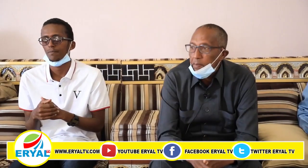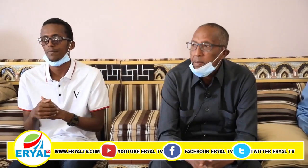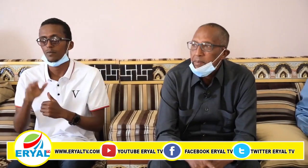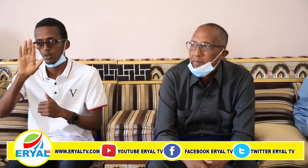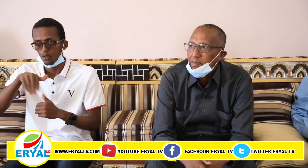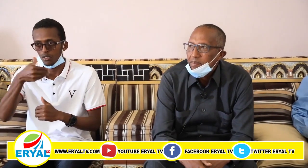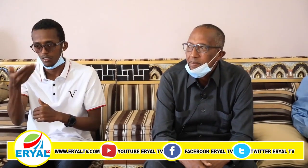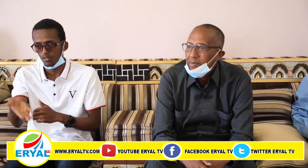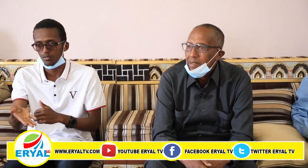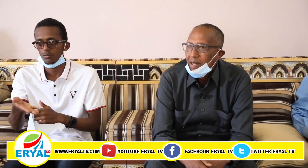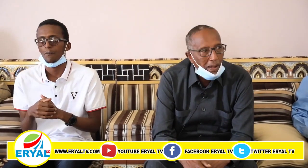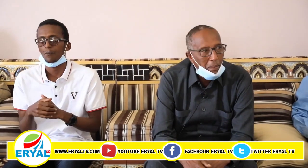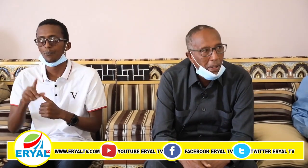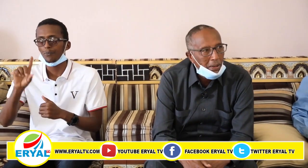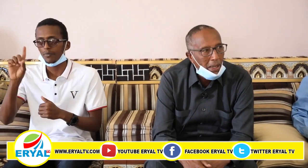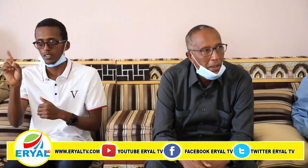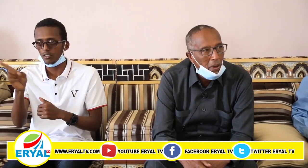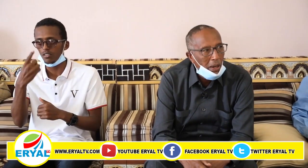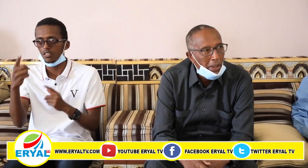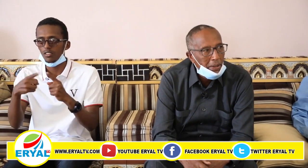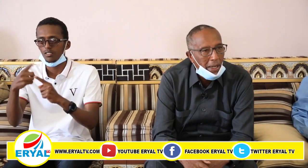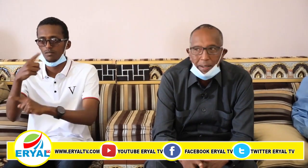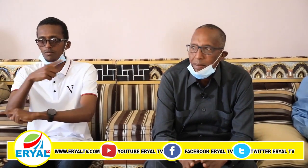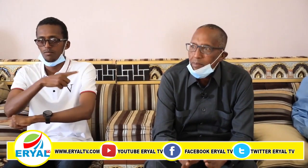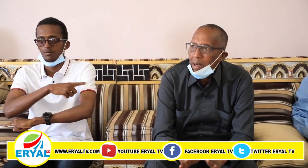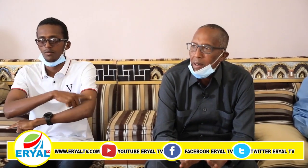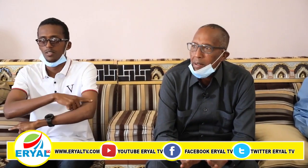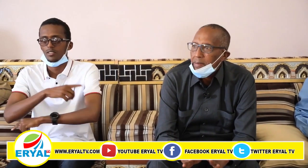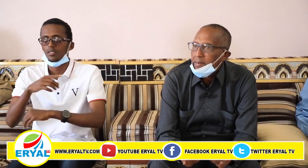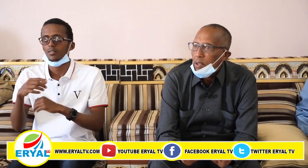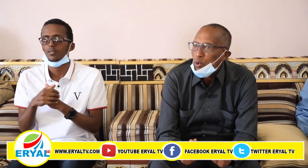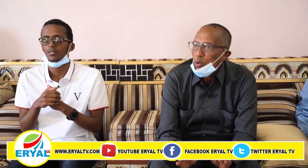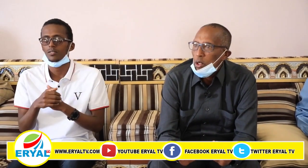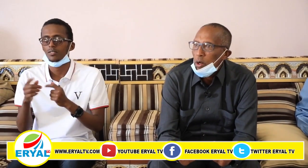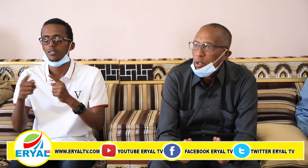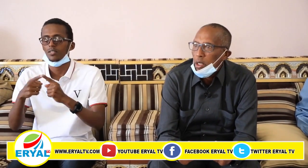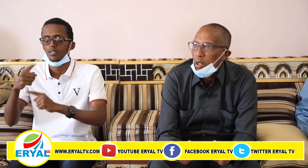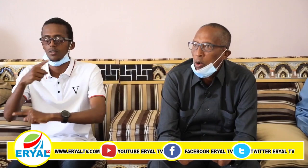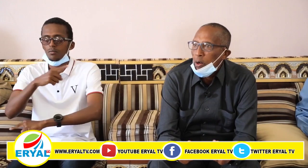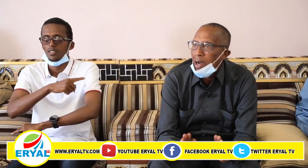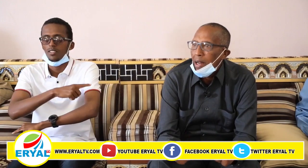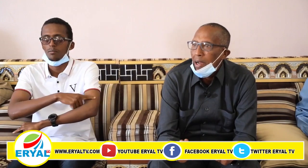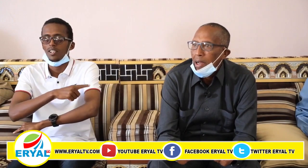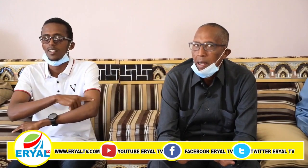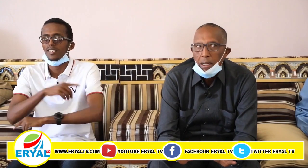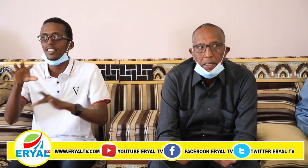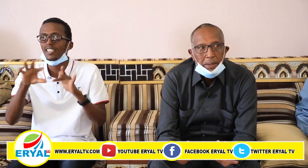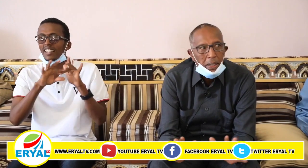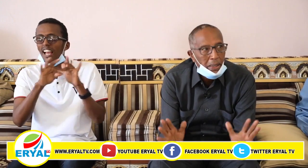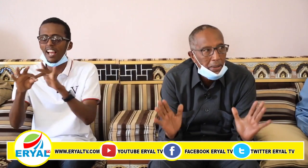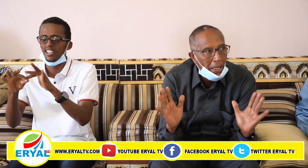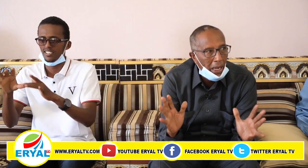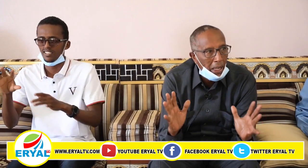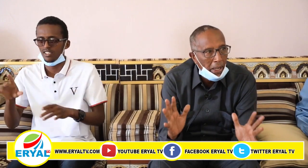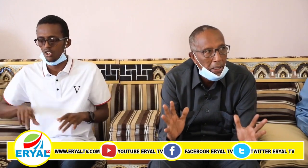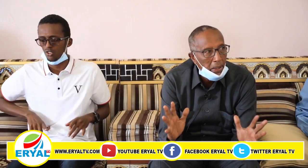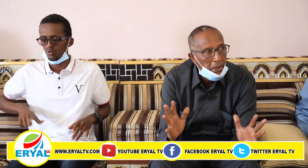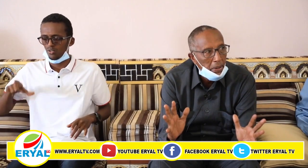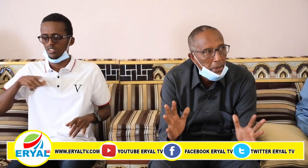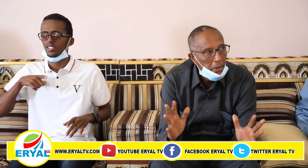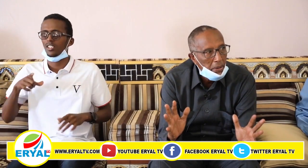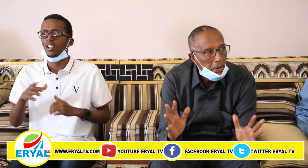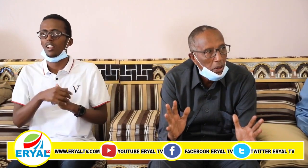Intaa kadib maanta aniga waxaaba ii tahay maalin ka sunta noloshayda oo gaar ah. Dad intaa